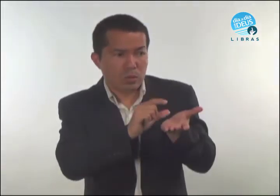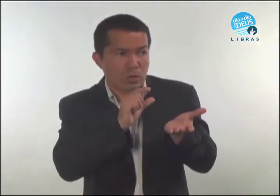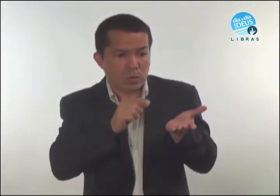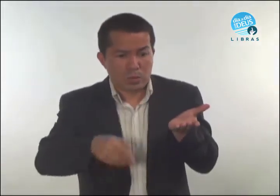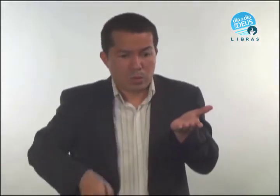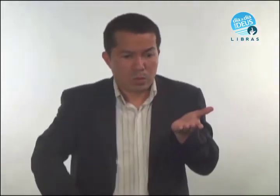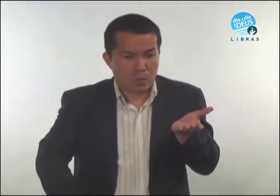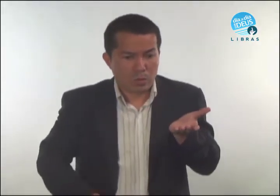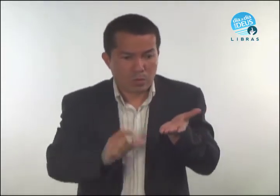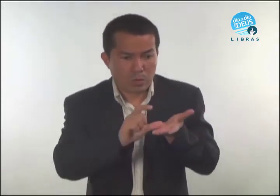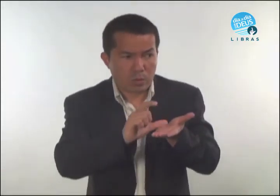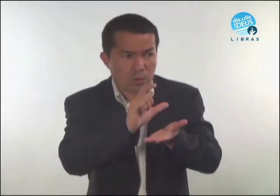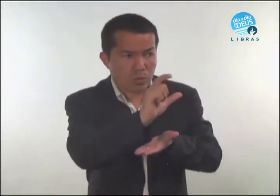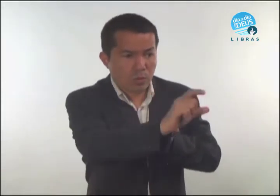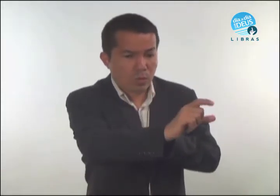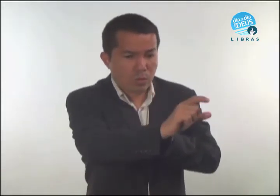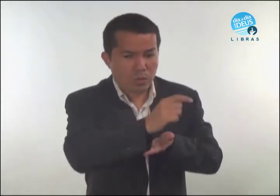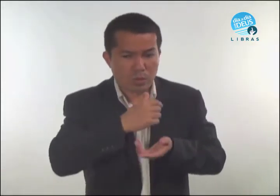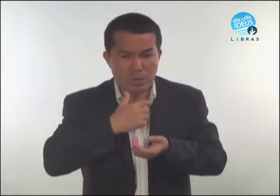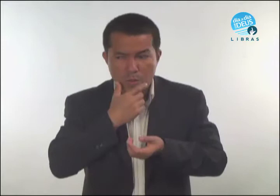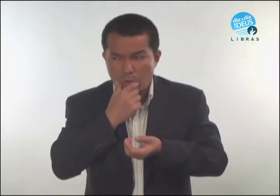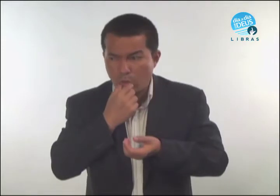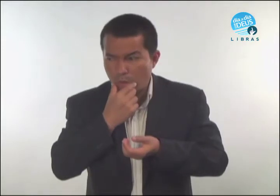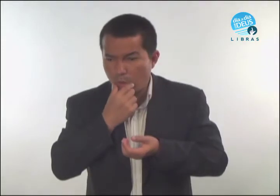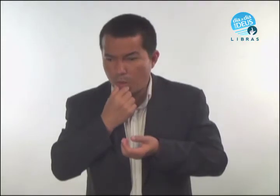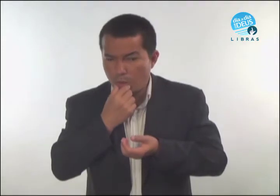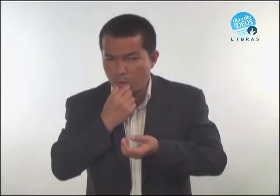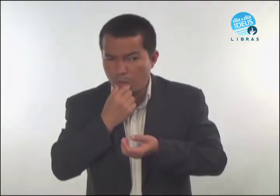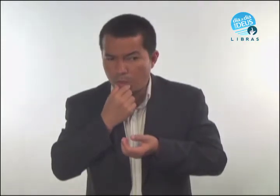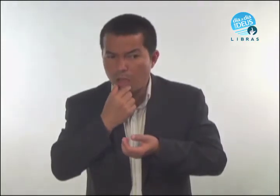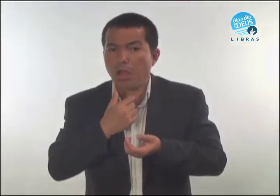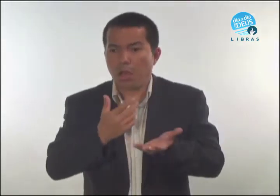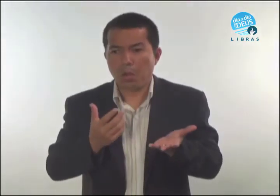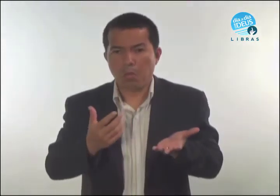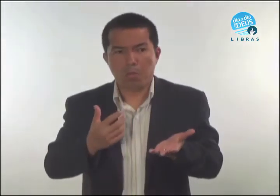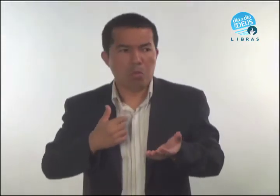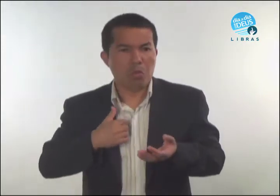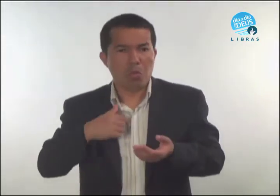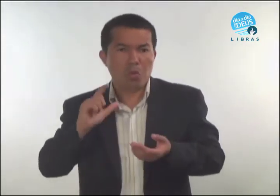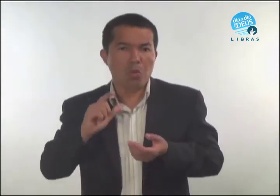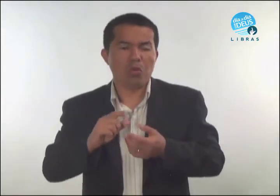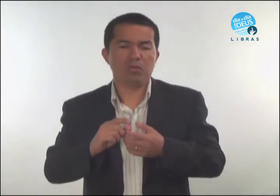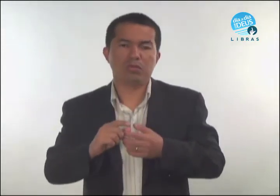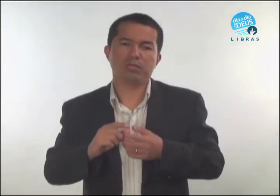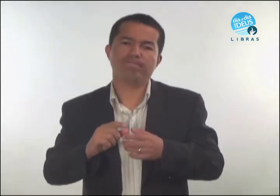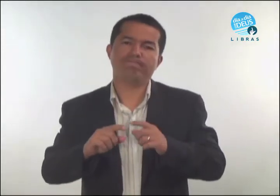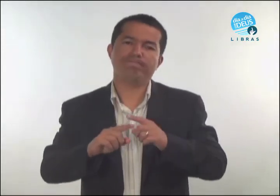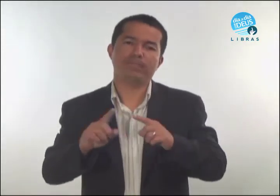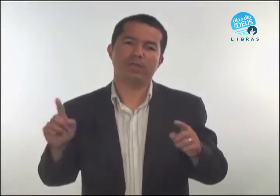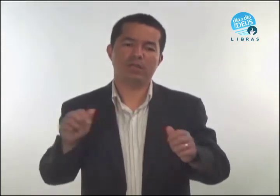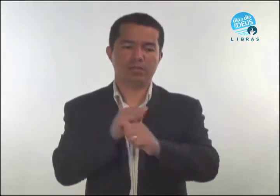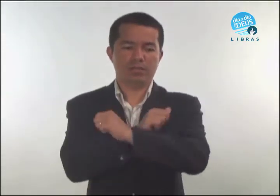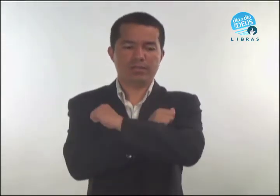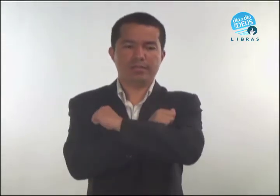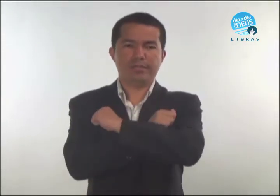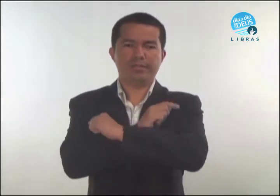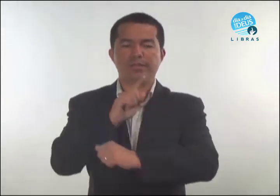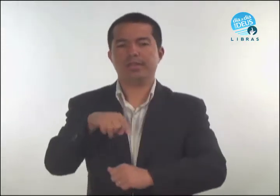ao Espírito Santo. Quando é que a gente mente ao Espírito Santo? Quando